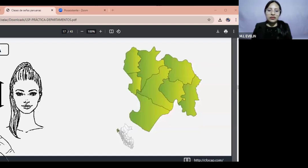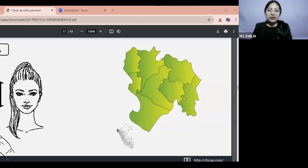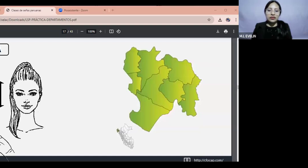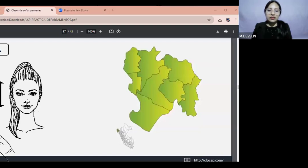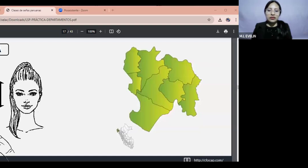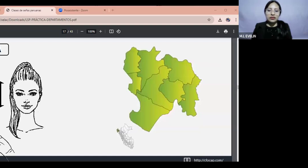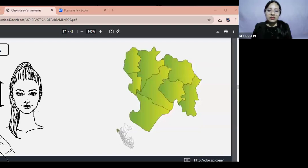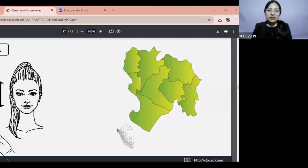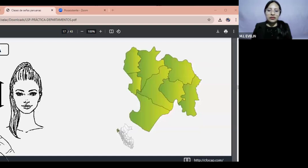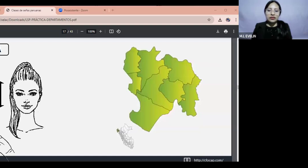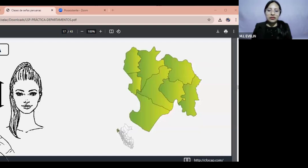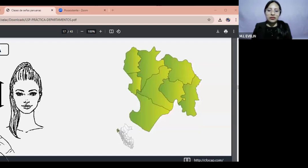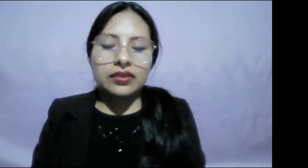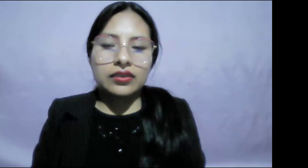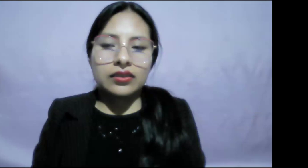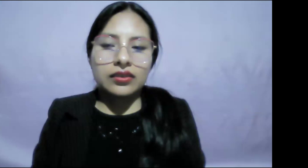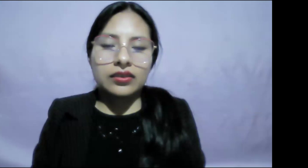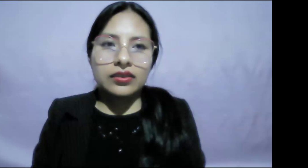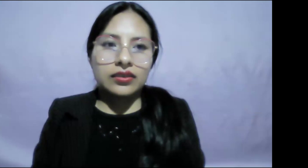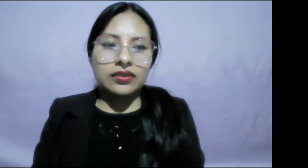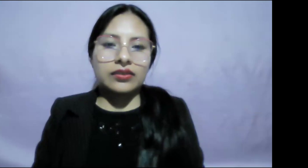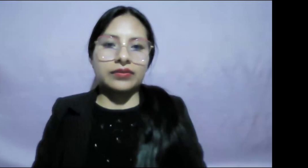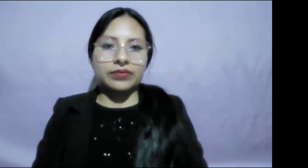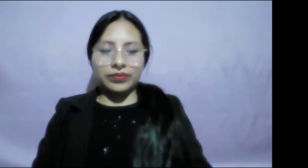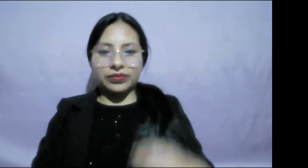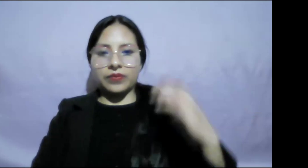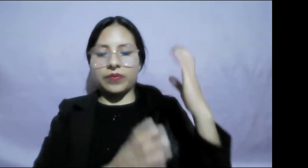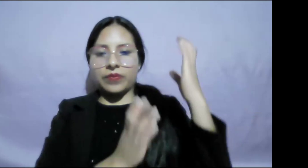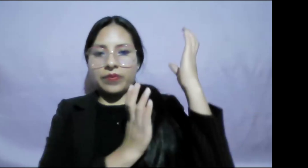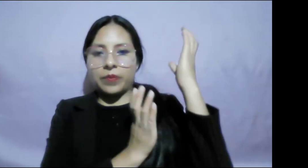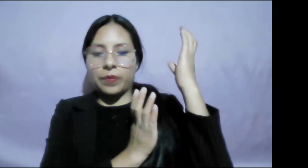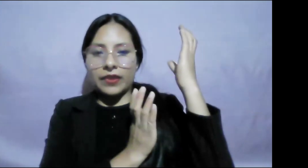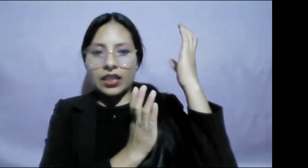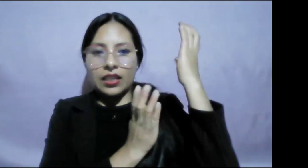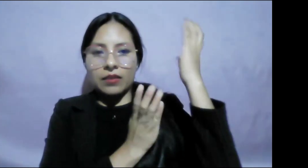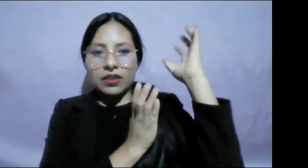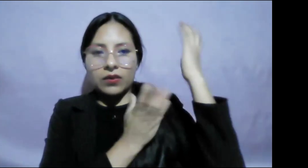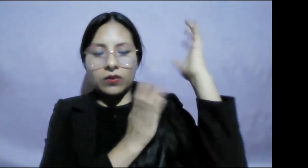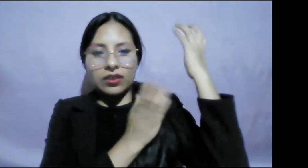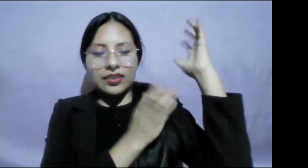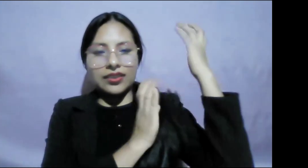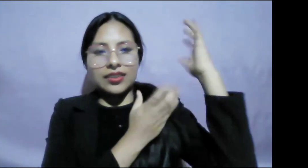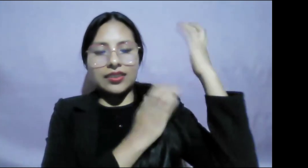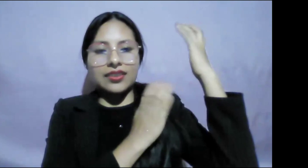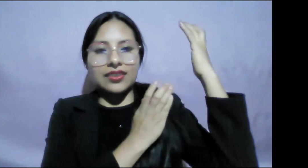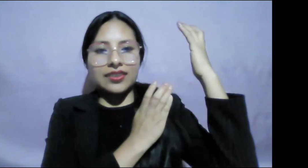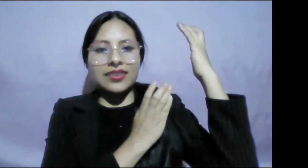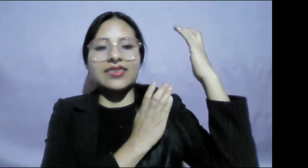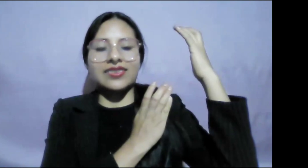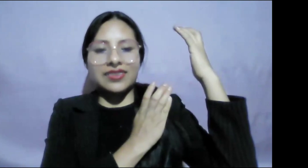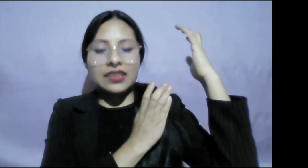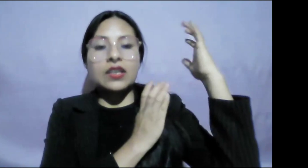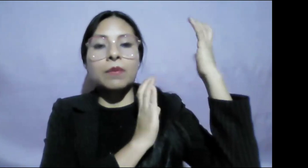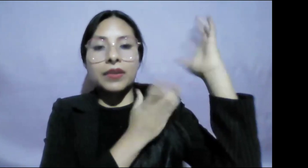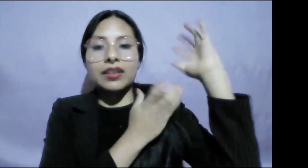y y la seña de piura Ajá piura para